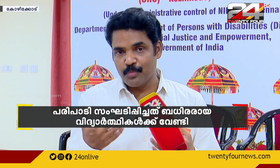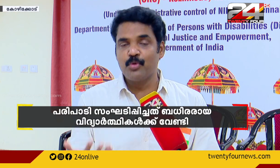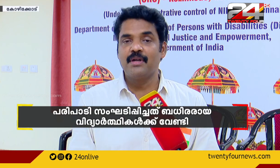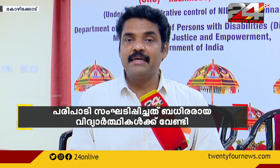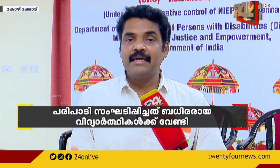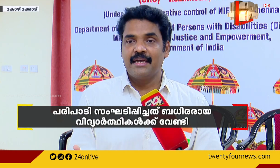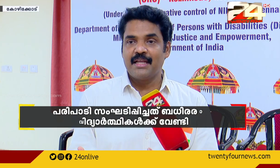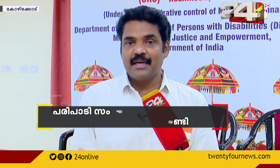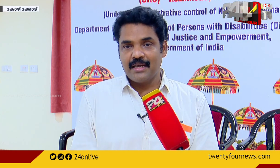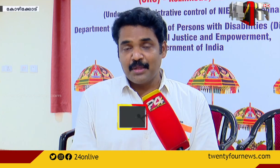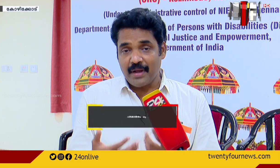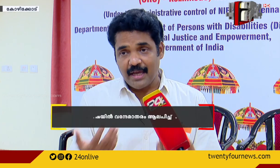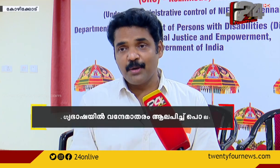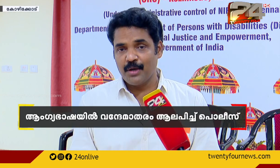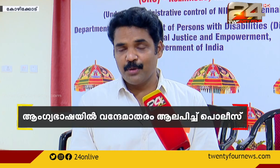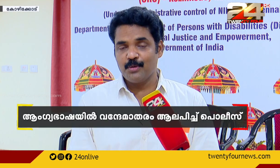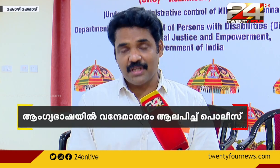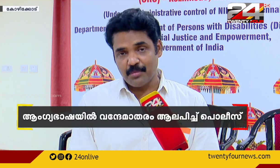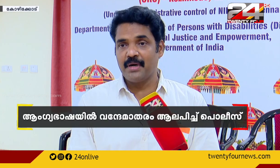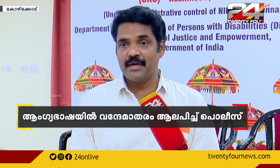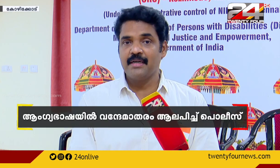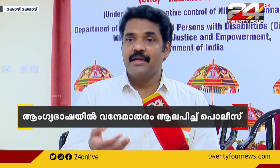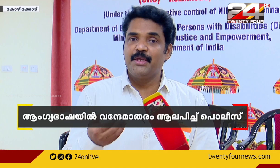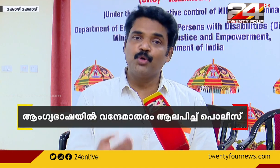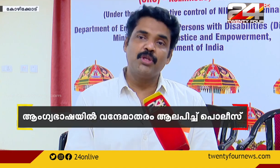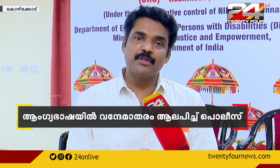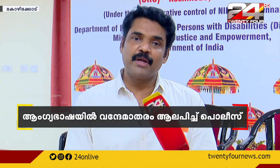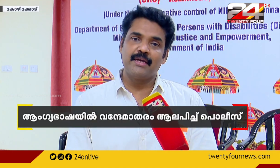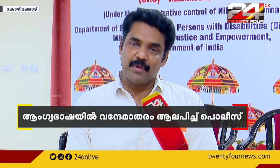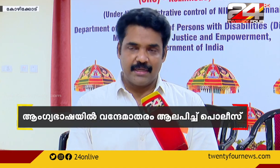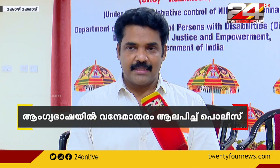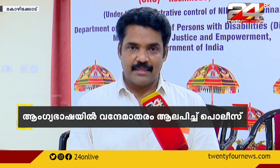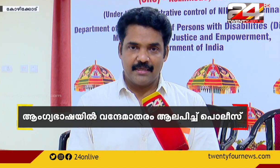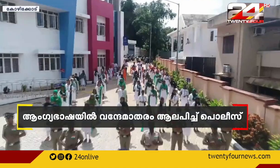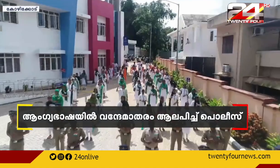ഉണ്ട് എന്ന് പറയാനുള്ള ഒരു ശ്രമമാണ് ഈ ഒരു ഉദ്യമത്തിലൂടെ നമ്മൾ നടത്തിയത്.